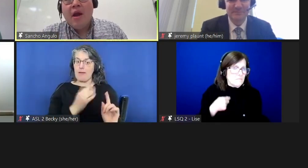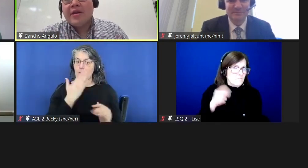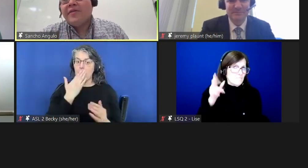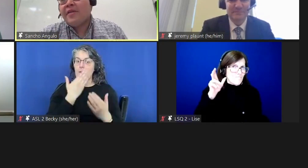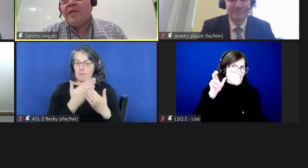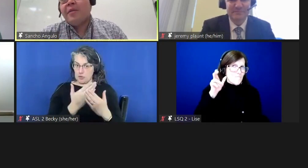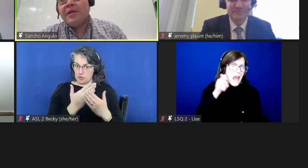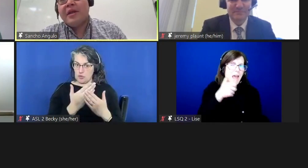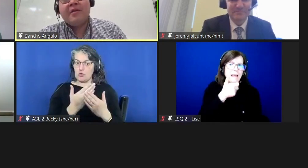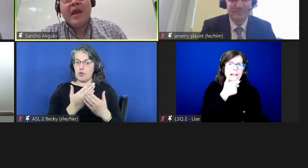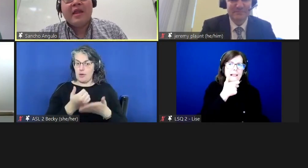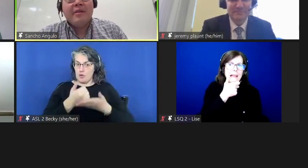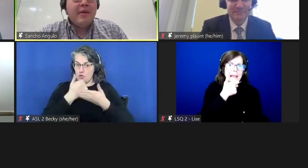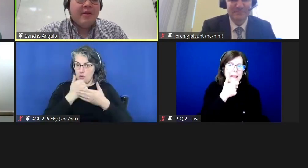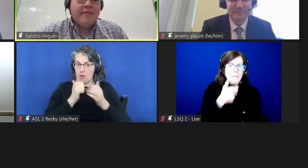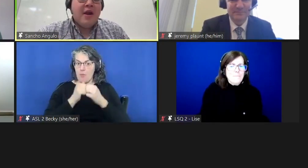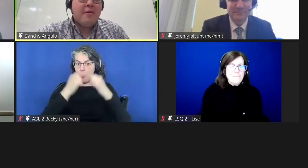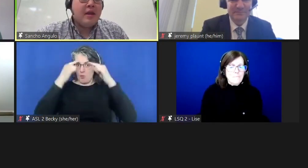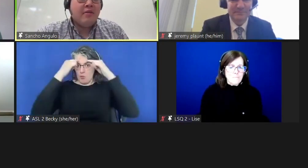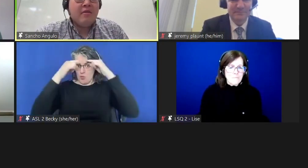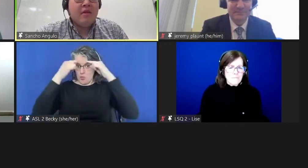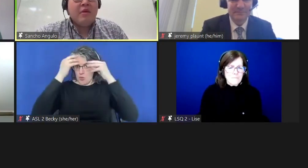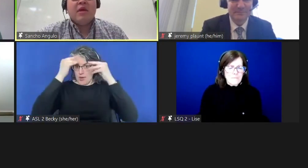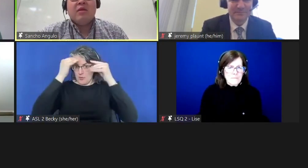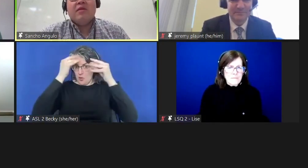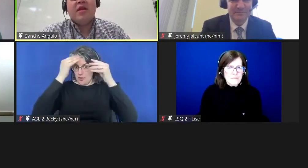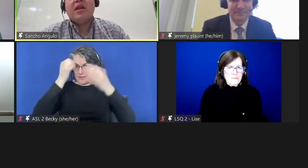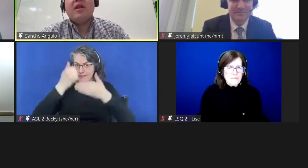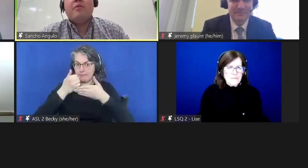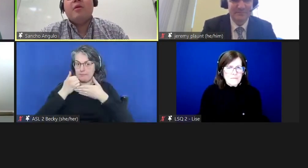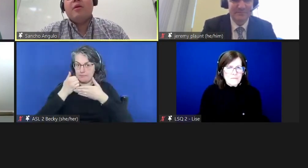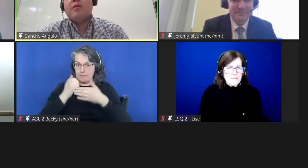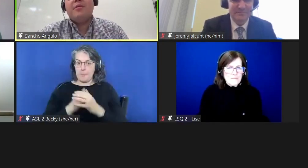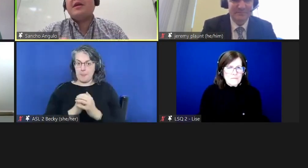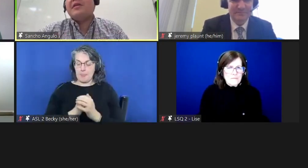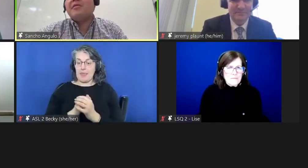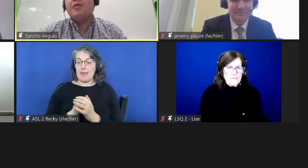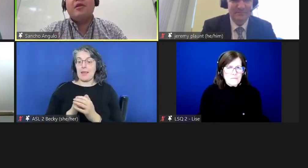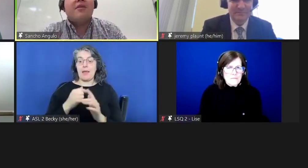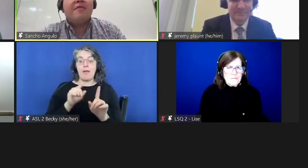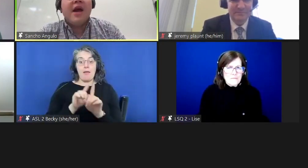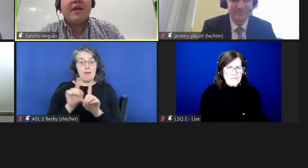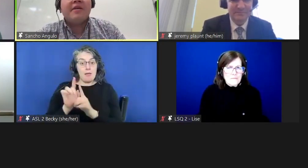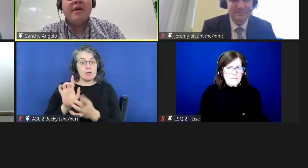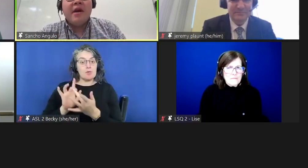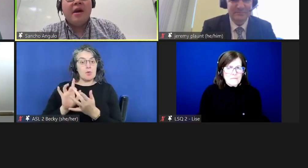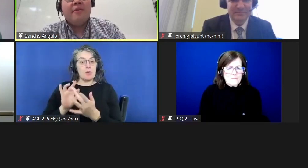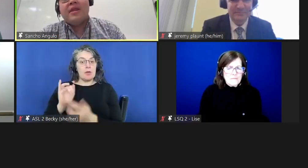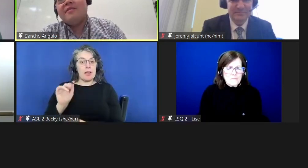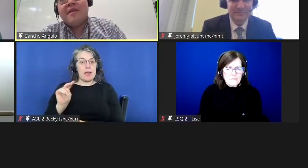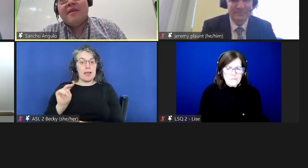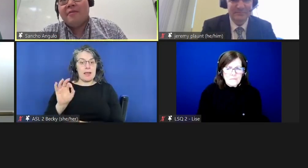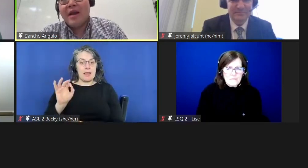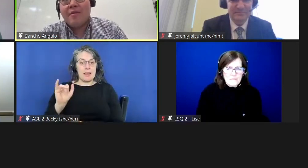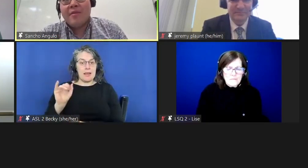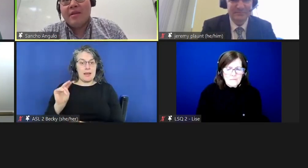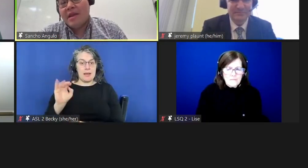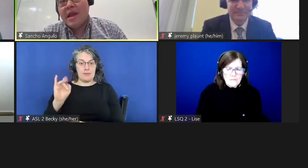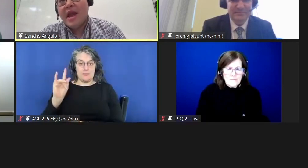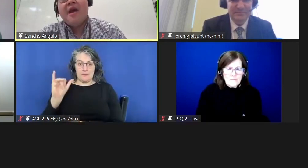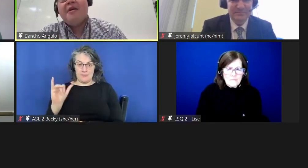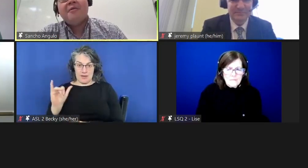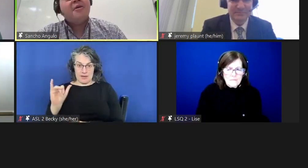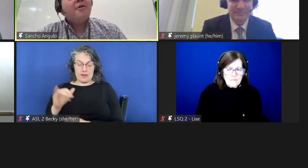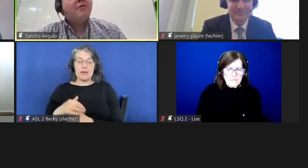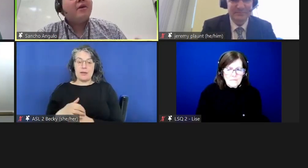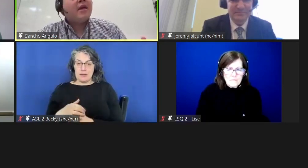what cognitive accessibility looks like in the built environment. And certainly with Infinity's work, we're plugged into a lot of that within the federal government,